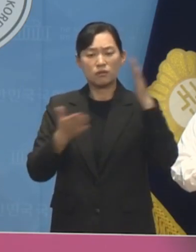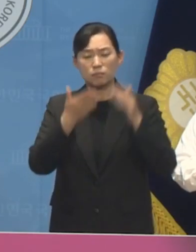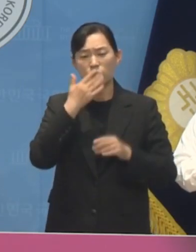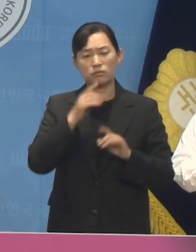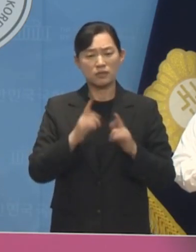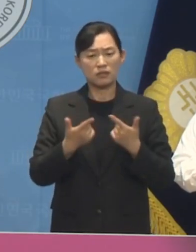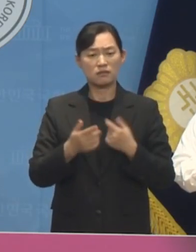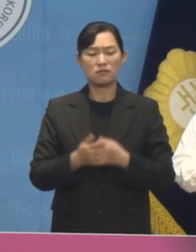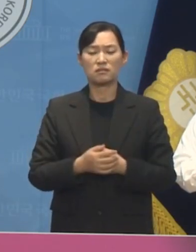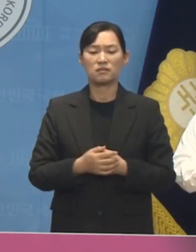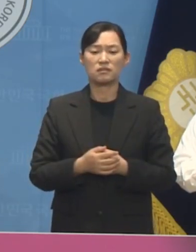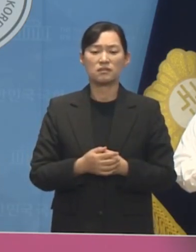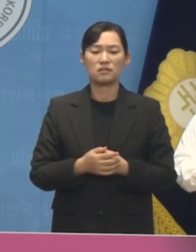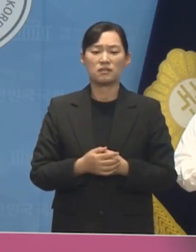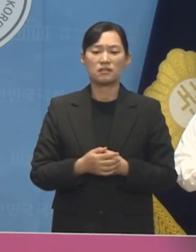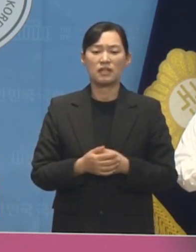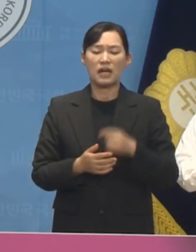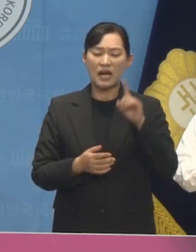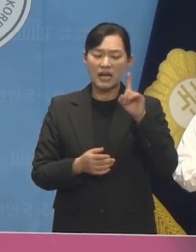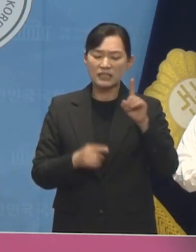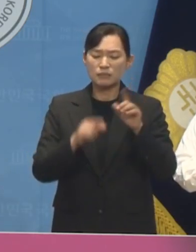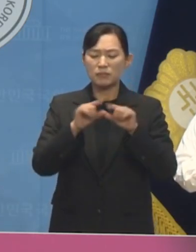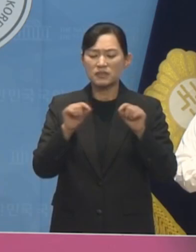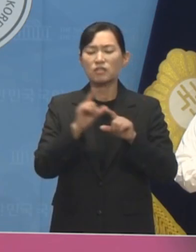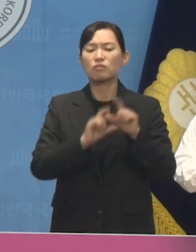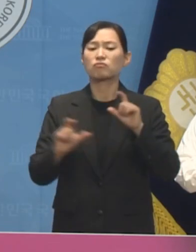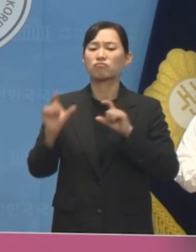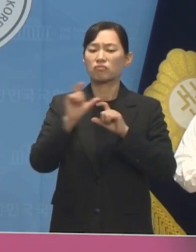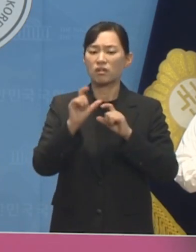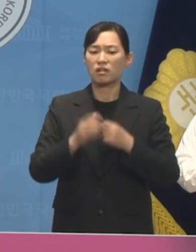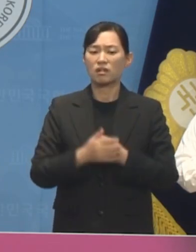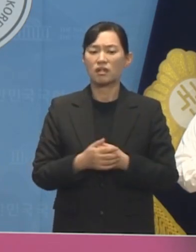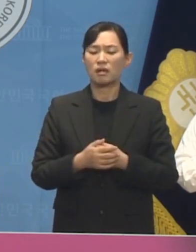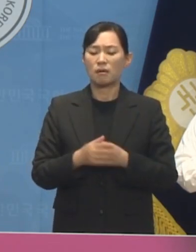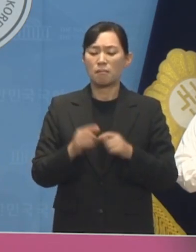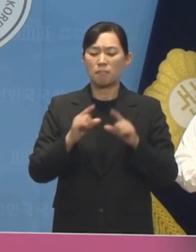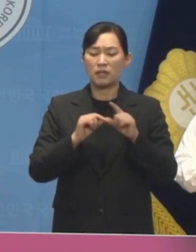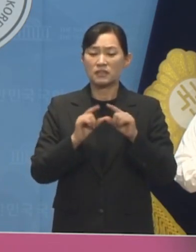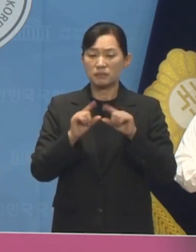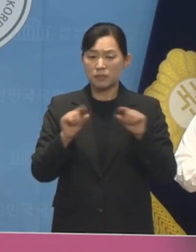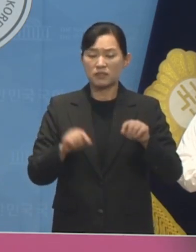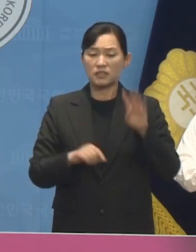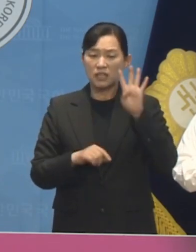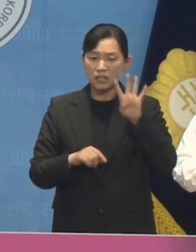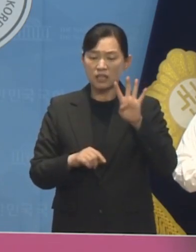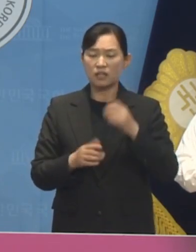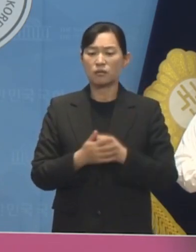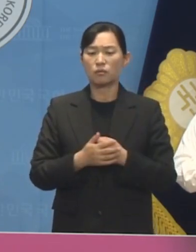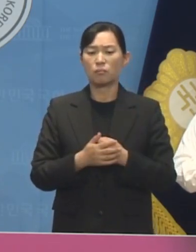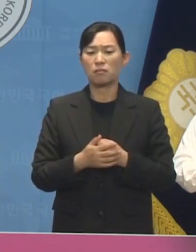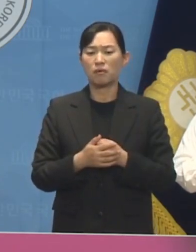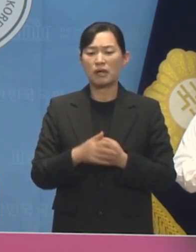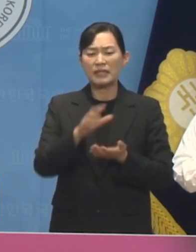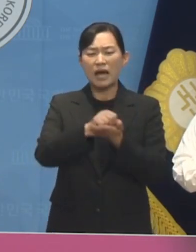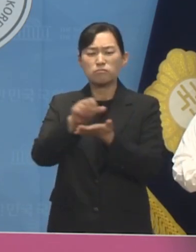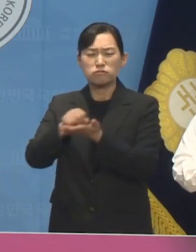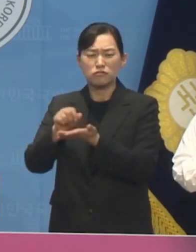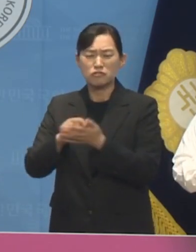않는 3찬에 한 가지 반찬을 추가, 4찬, 모이나물, 세발나물,